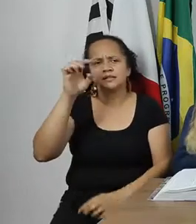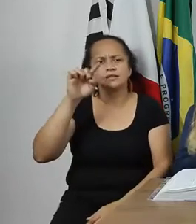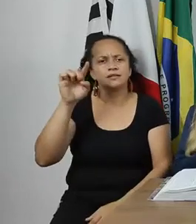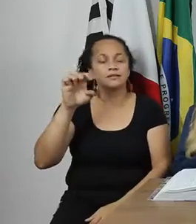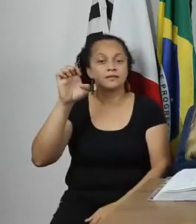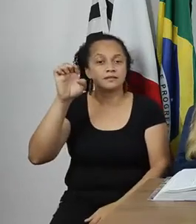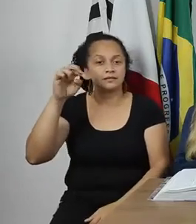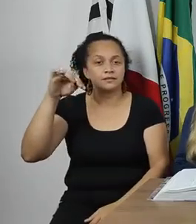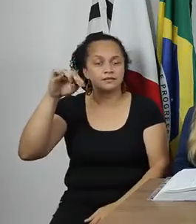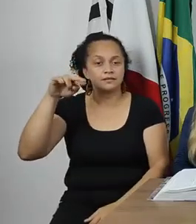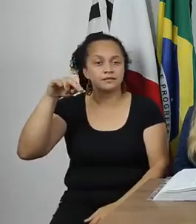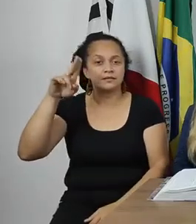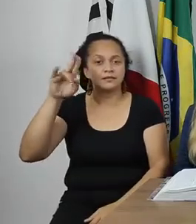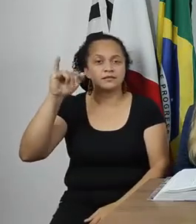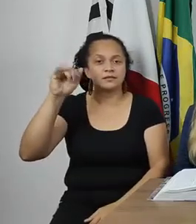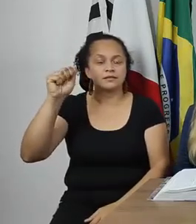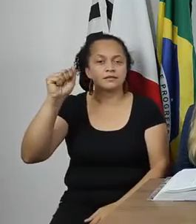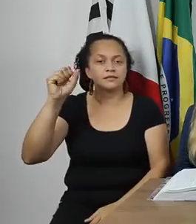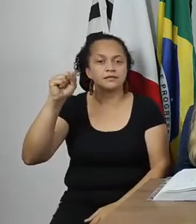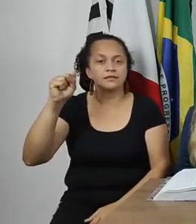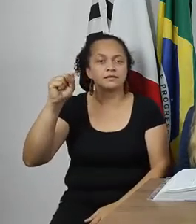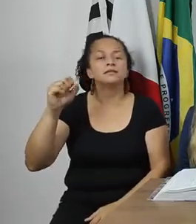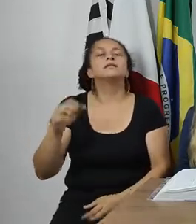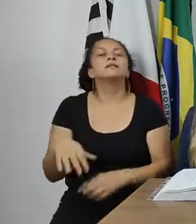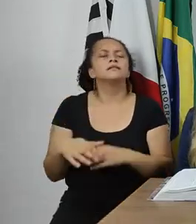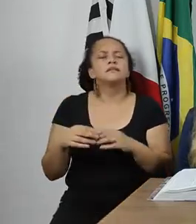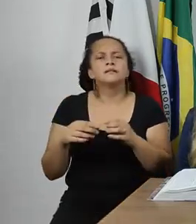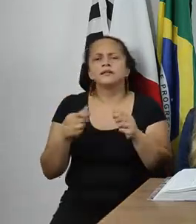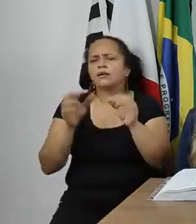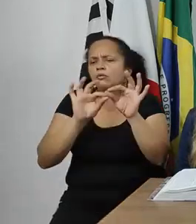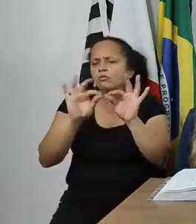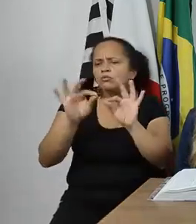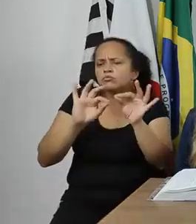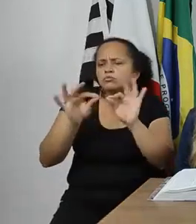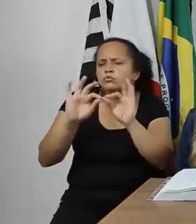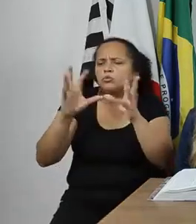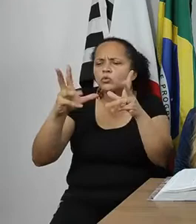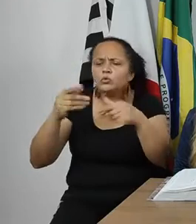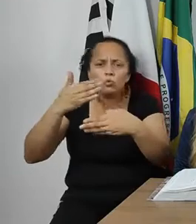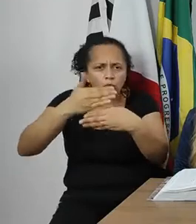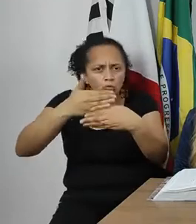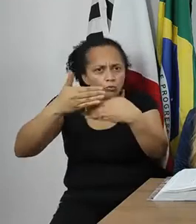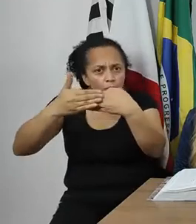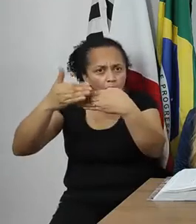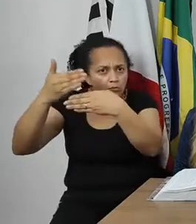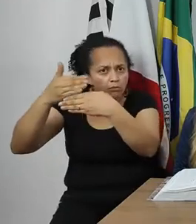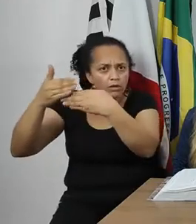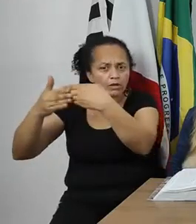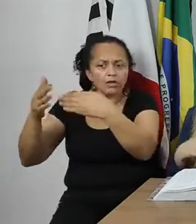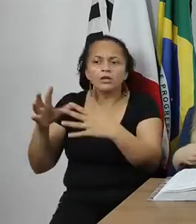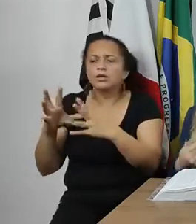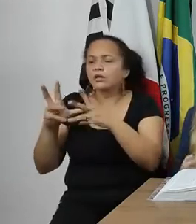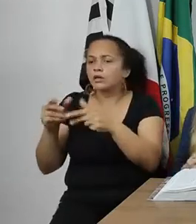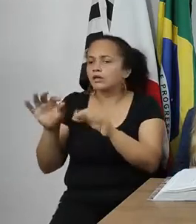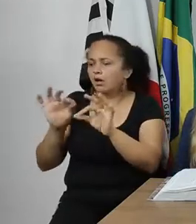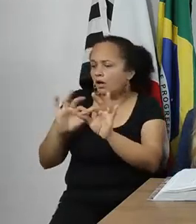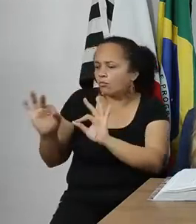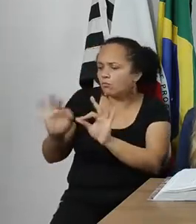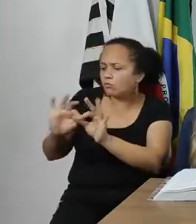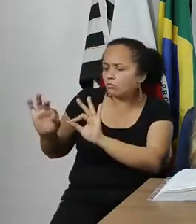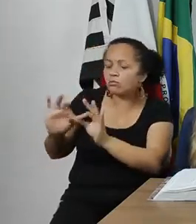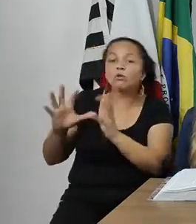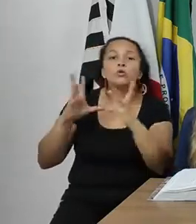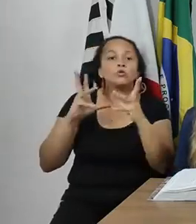consertou todas as muralhas em volta de Jerusalém. Ele levantou muralhas ao redor do que já